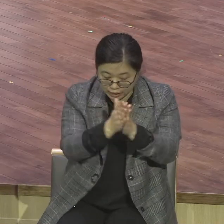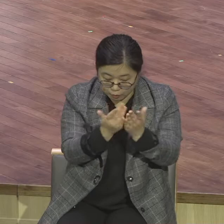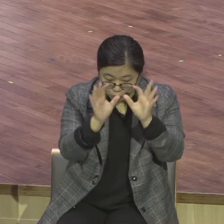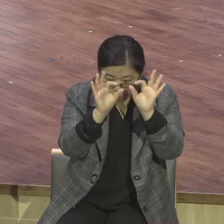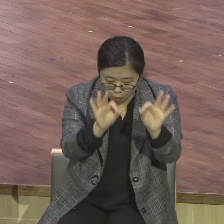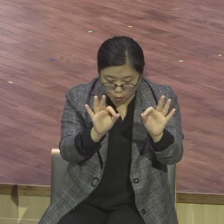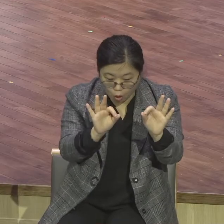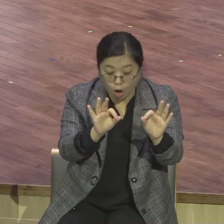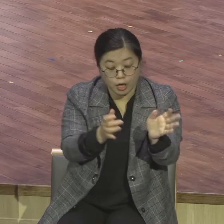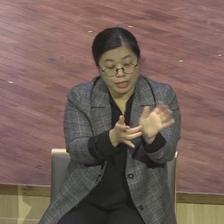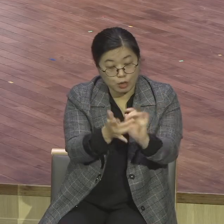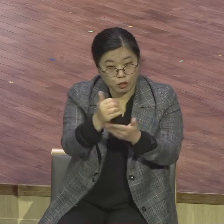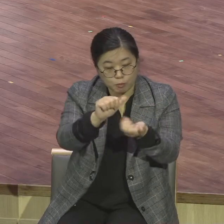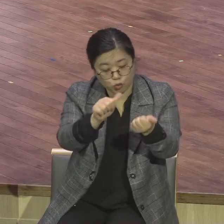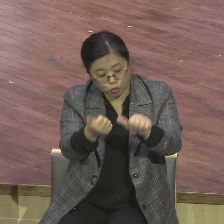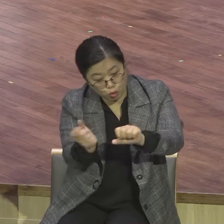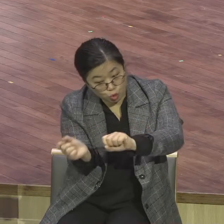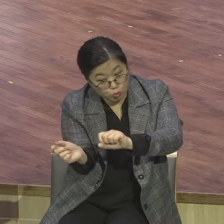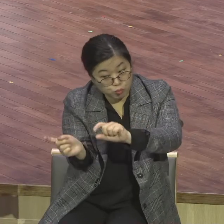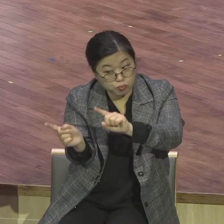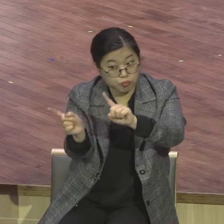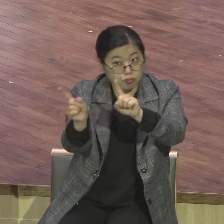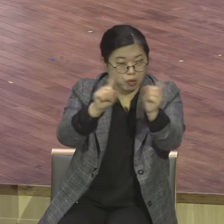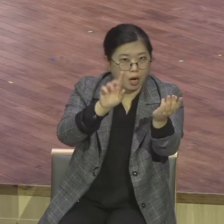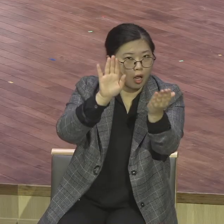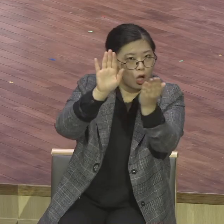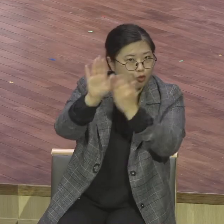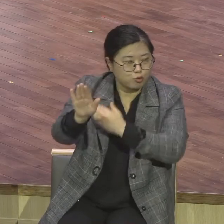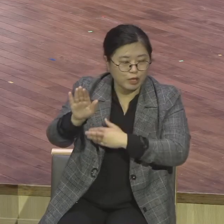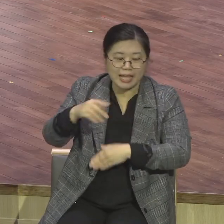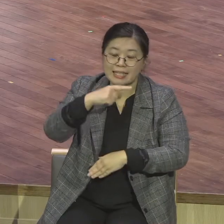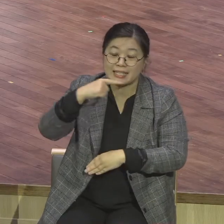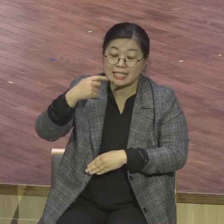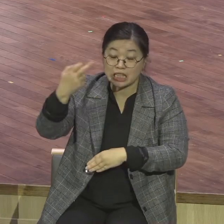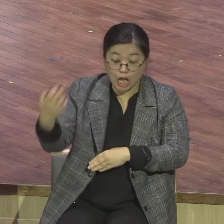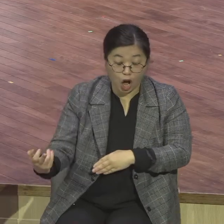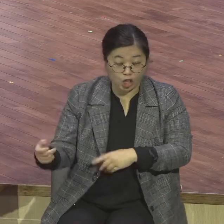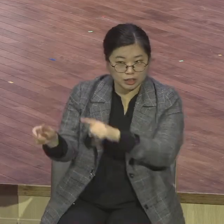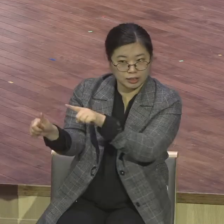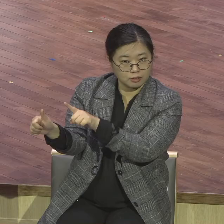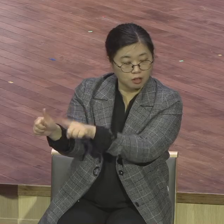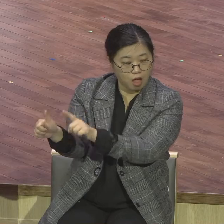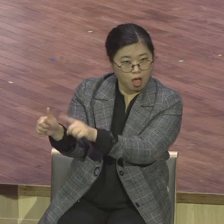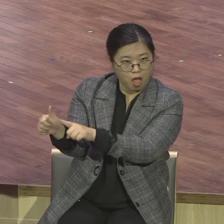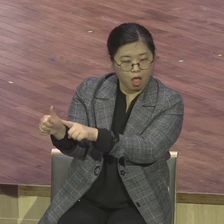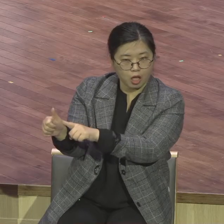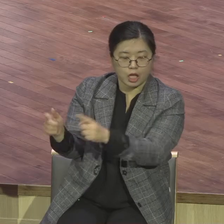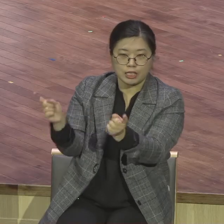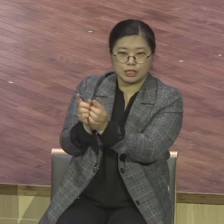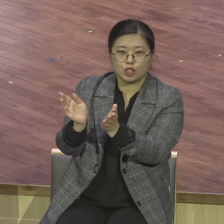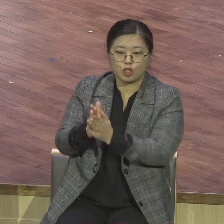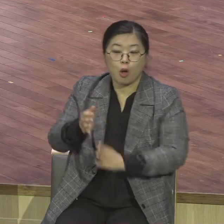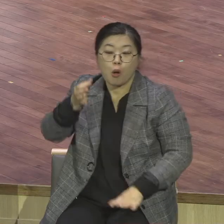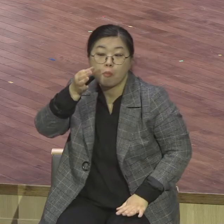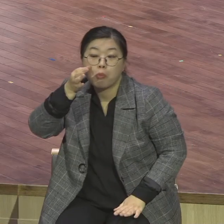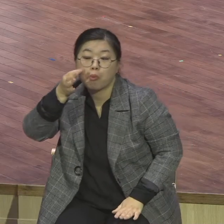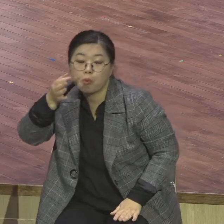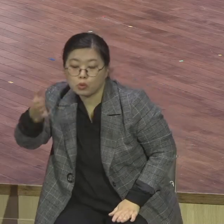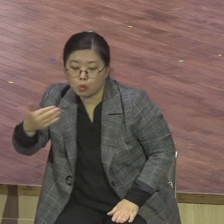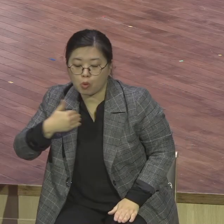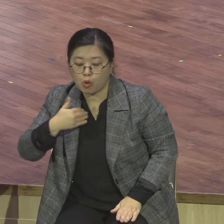예수님이 형제 야고보에게 직접 나타나셔서 말씀하셨다. 마치 사도